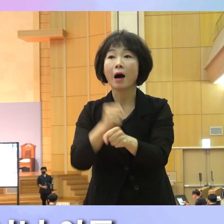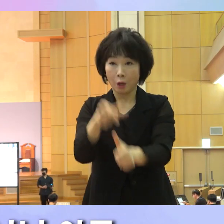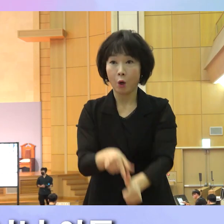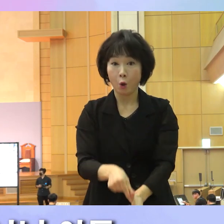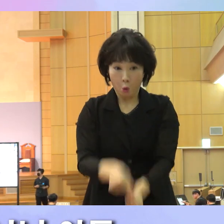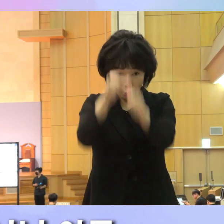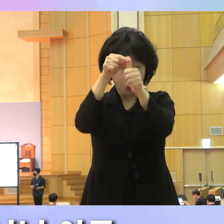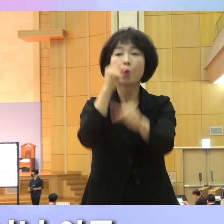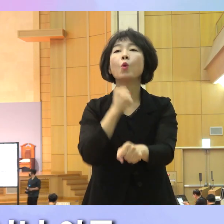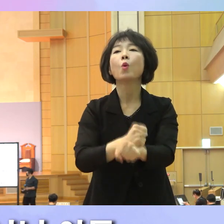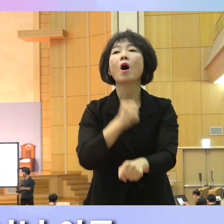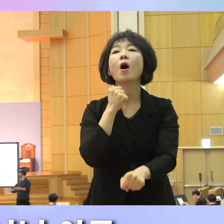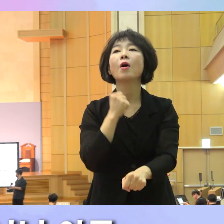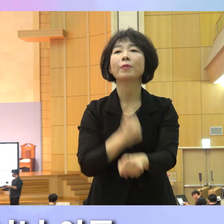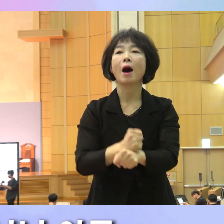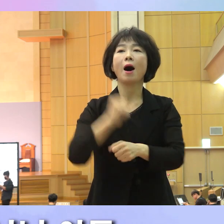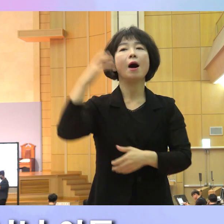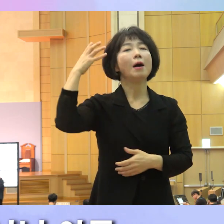의지하여